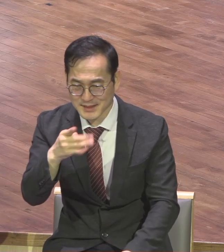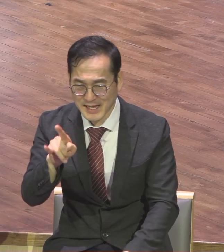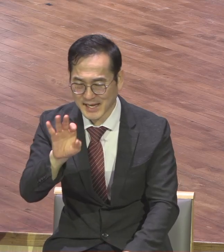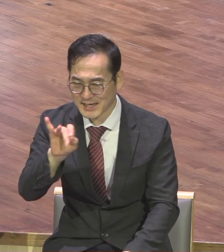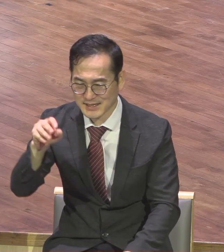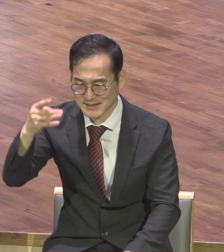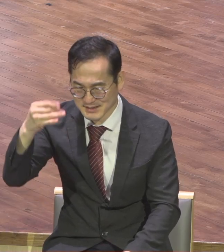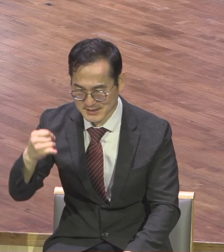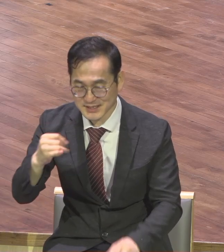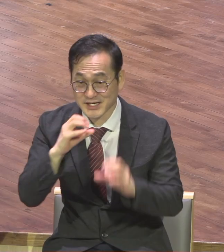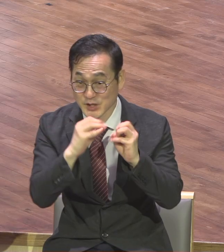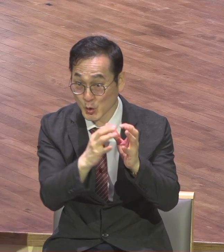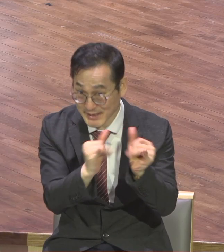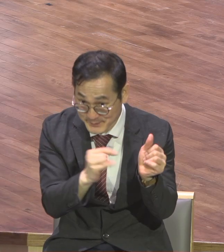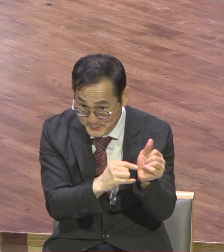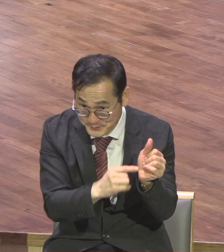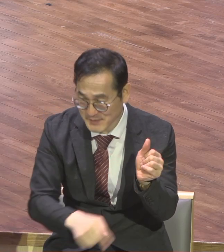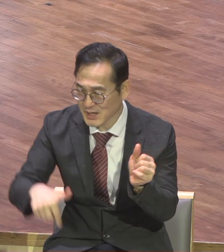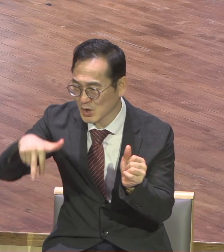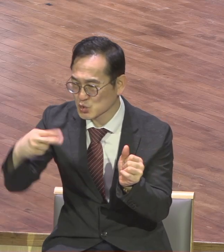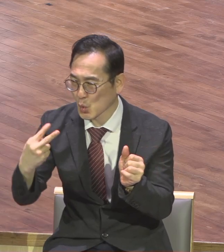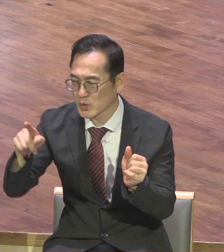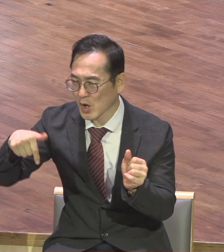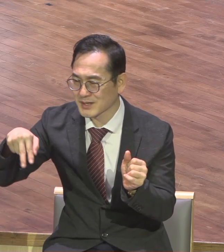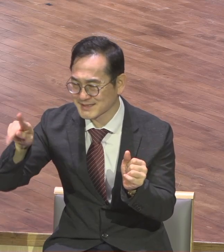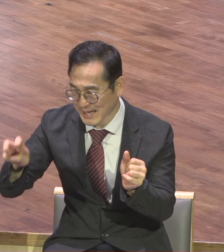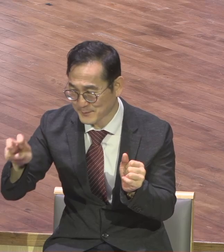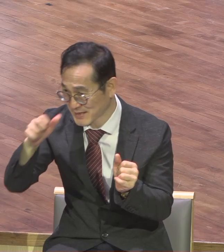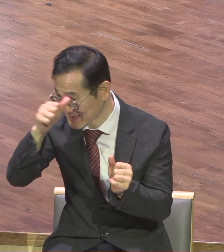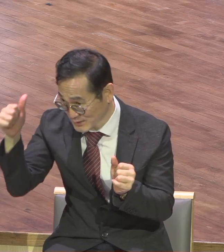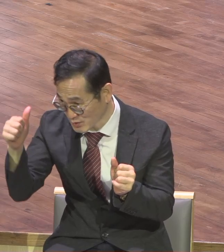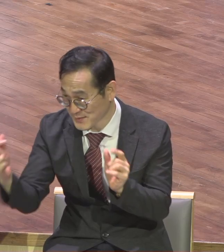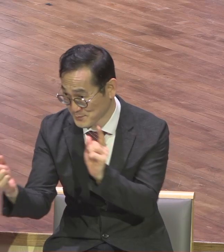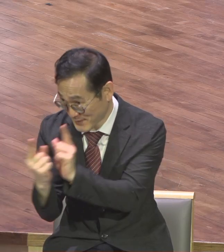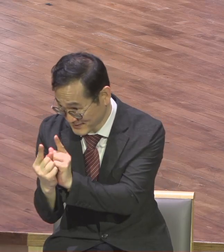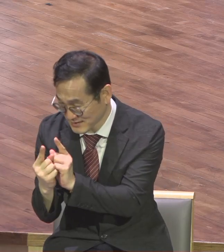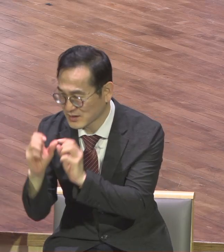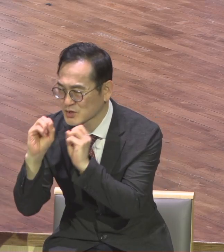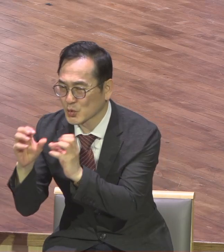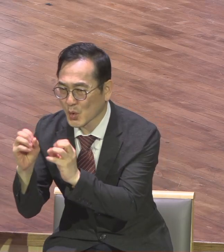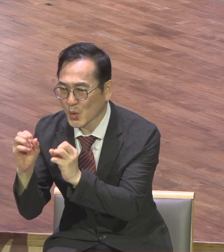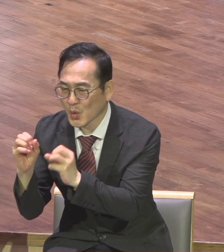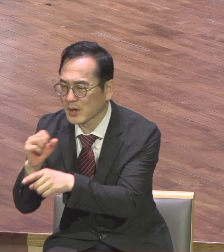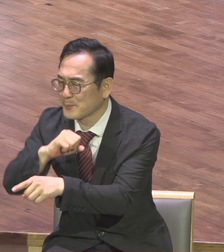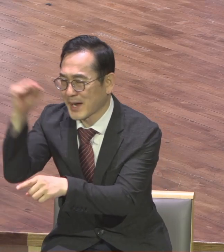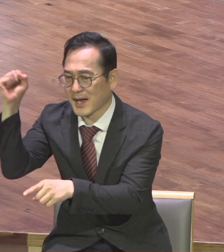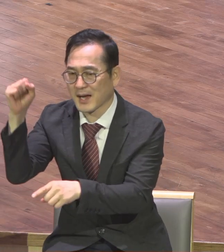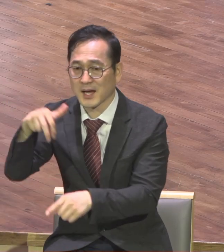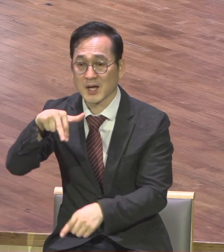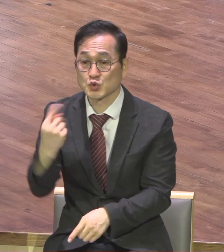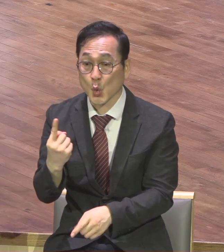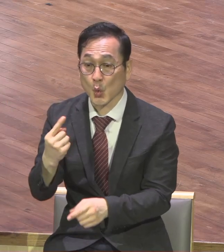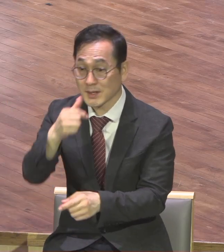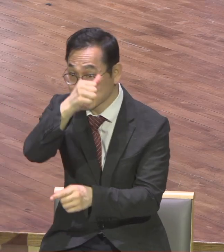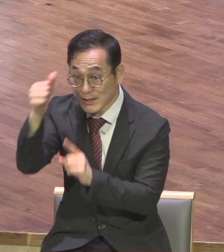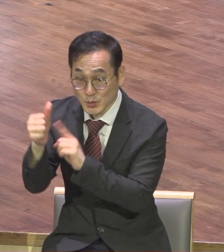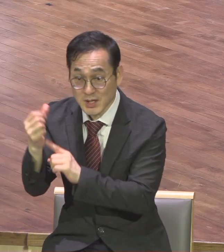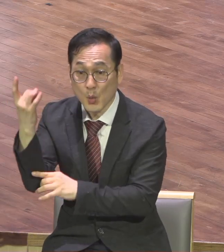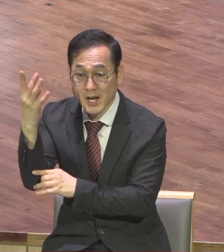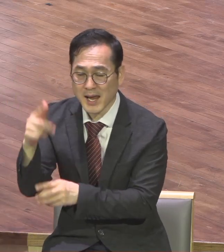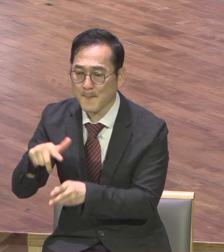조덕삼 장로님을 만남을 통해 세워진 교회예요. 지역에서 마방 운영을 하는 이